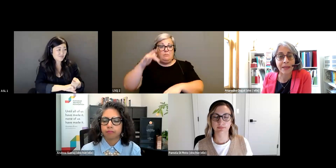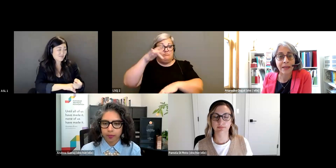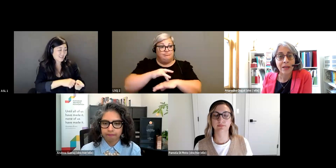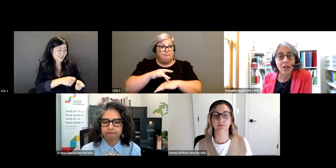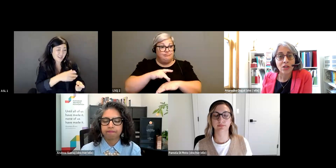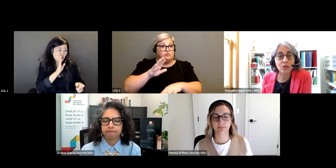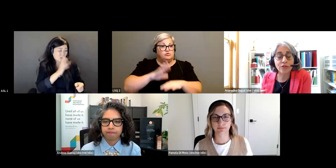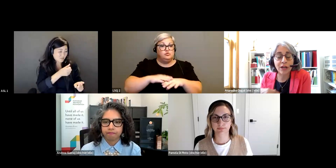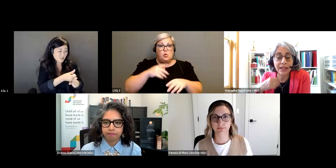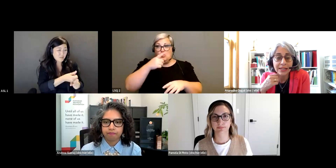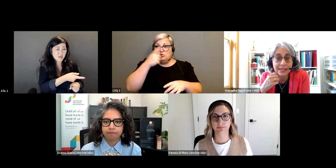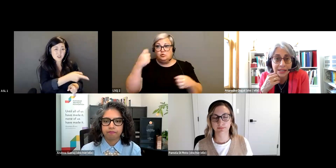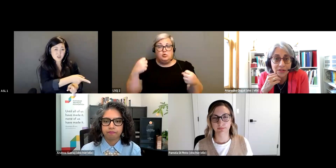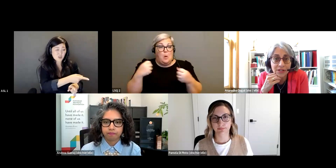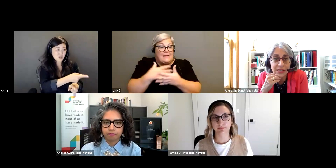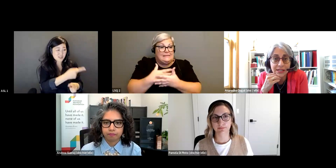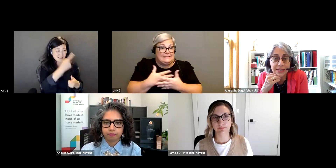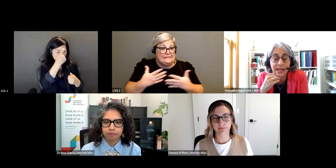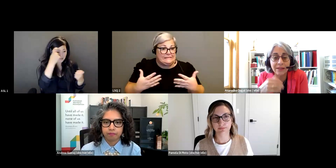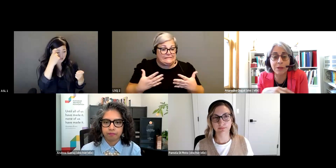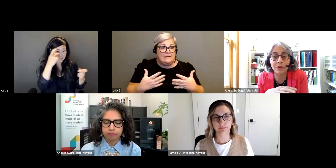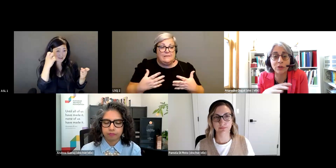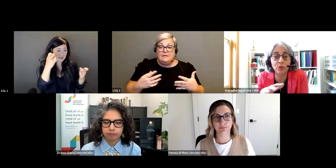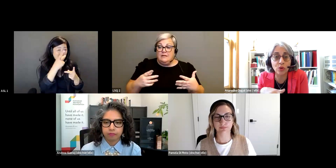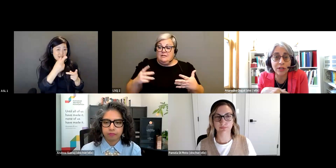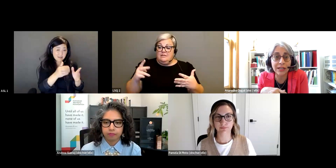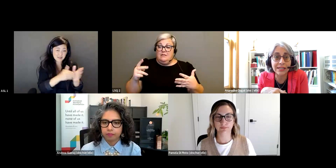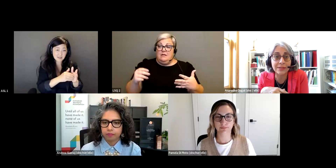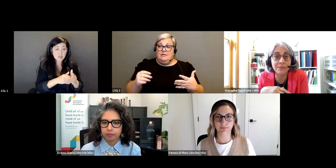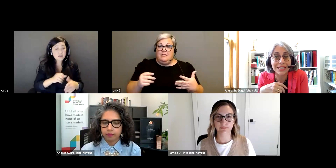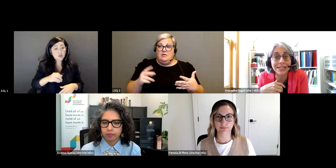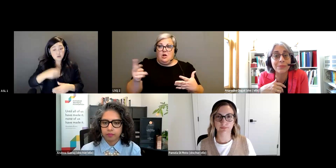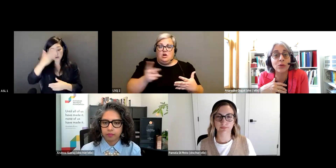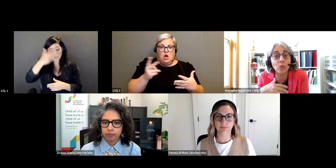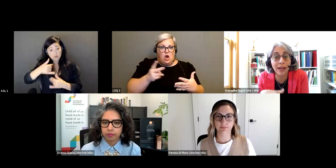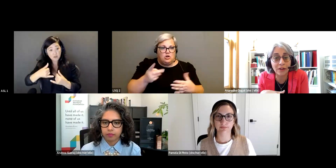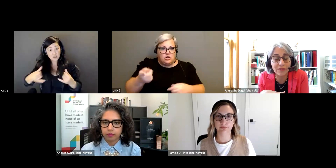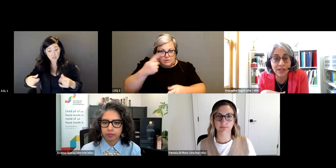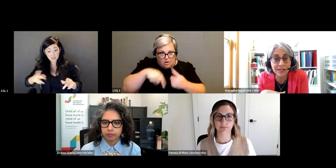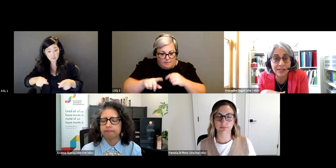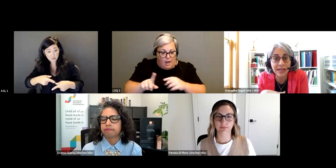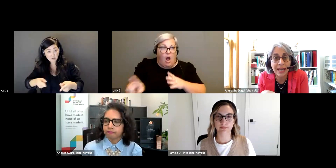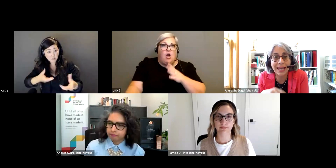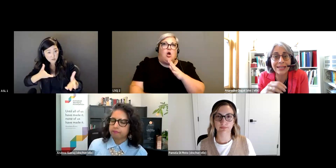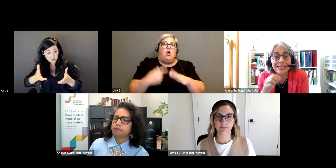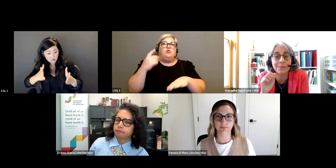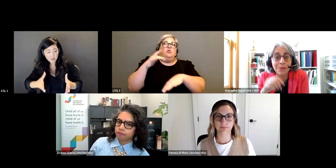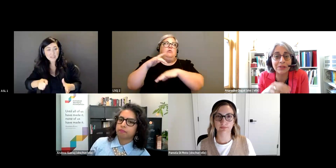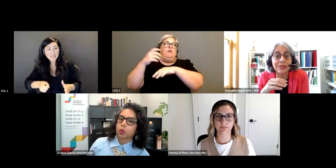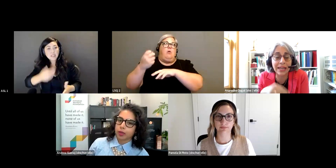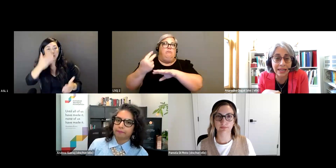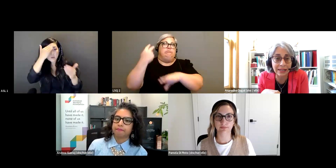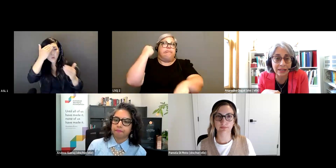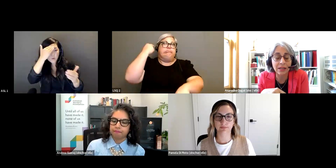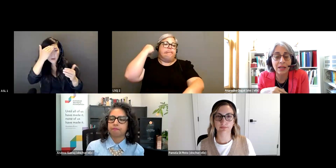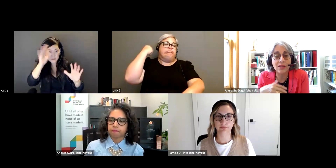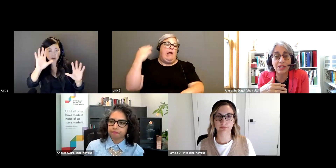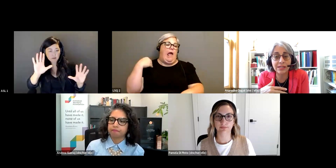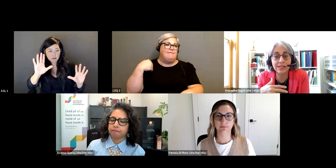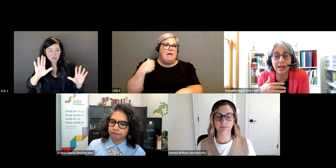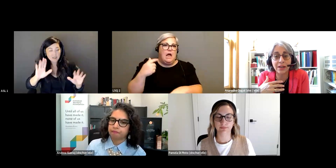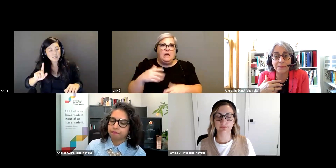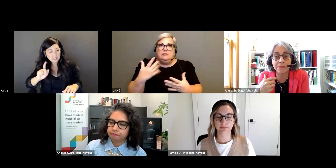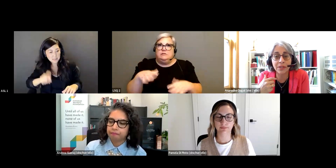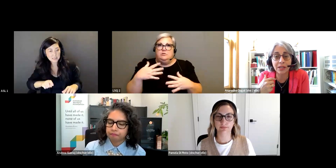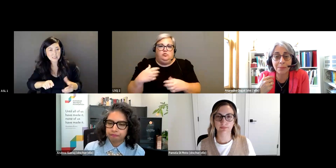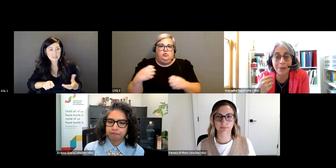de traumatisme. L'urgence retraumatise la personne. Les personnes qui offrent des services